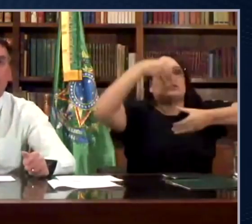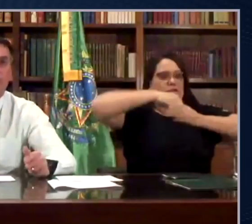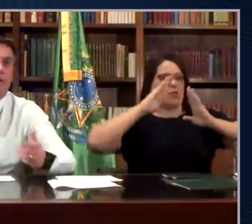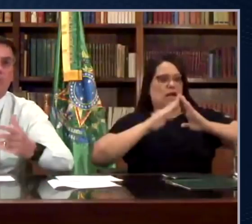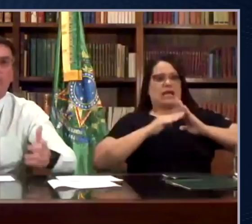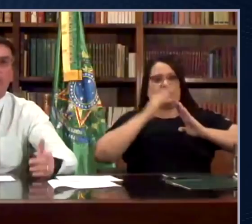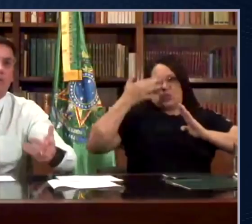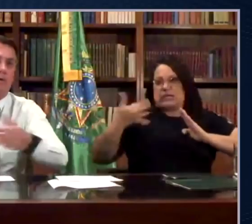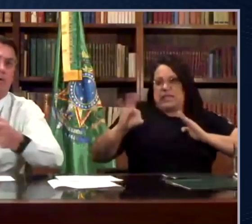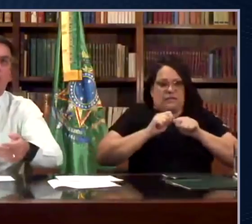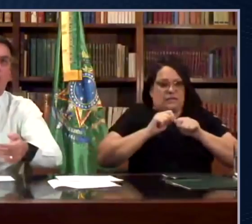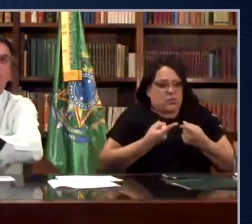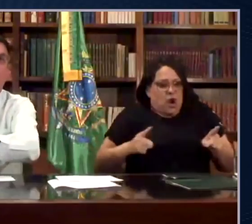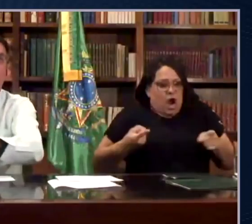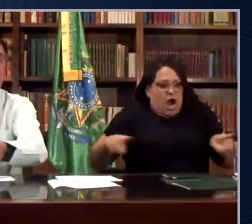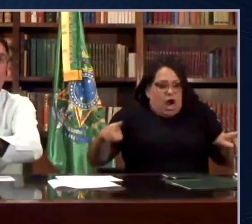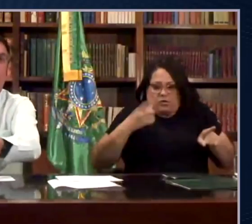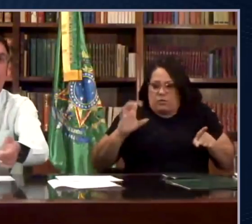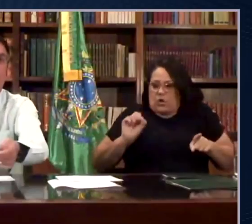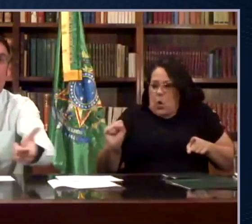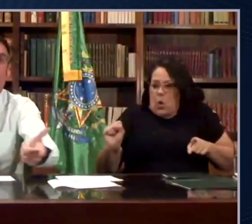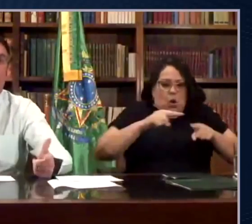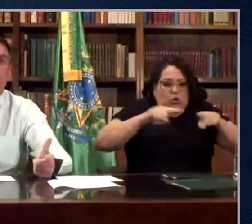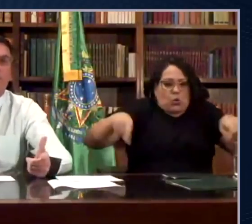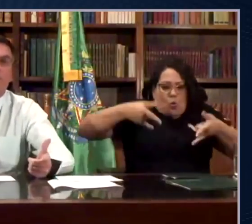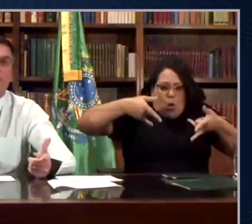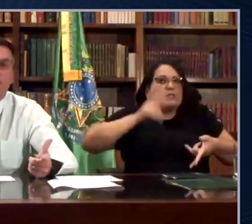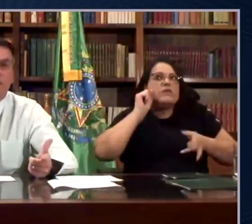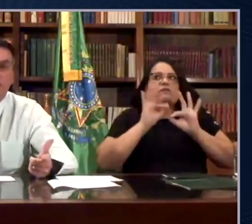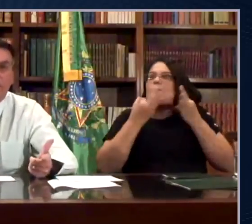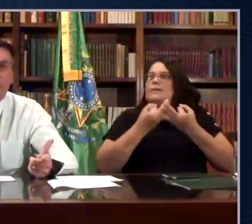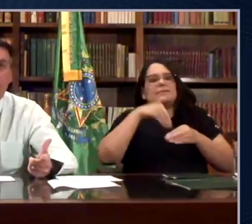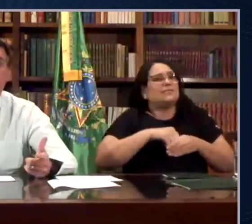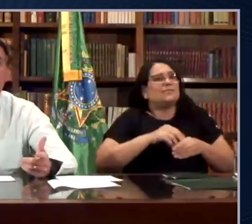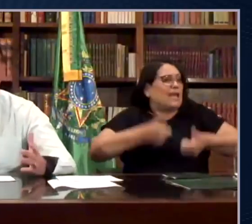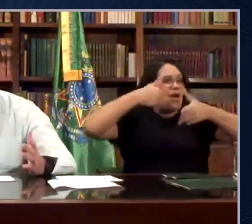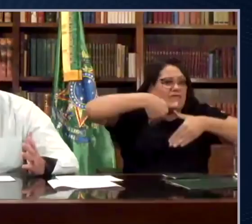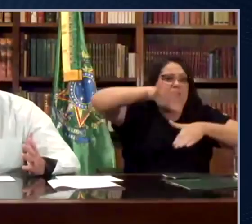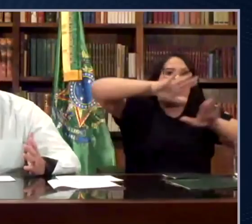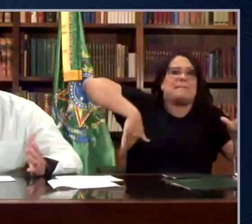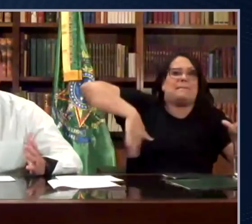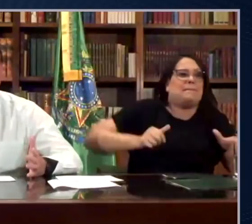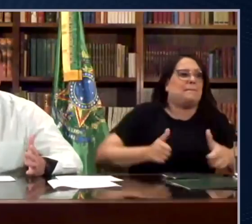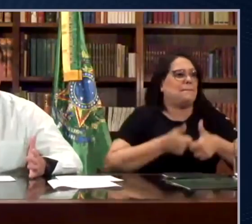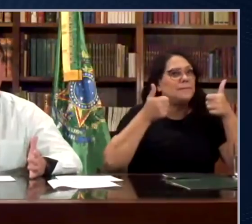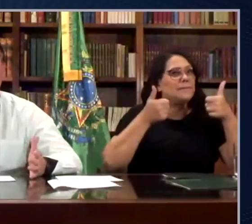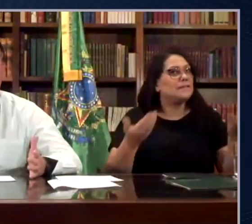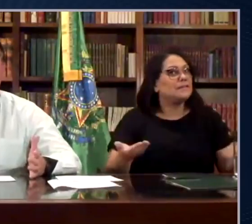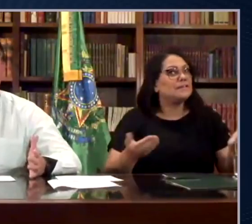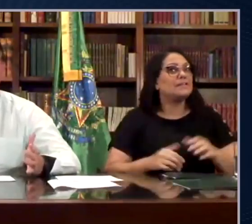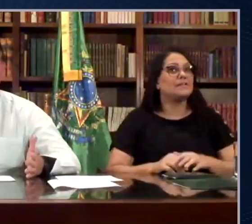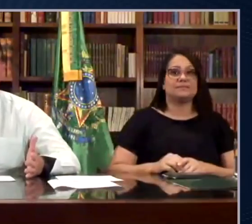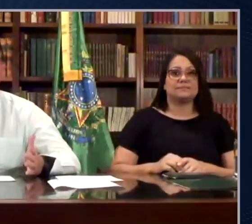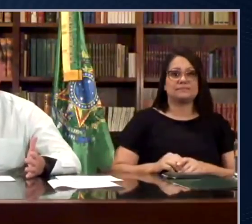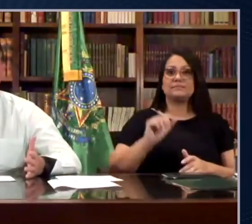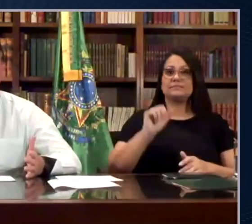10 caras lá, fazendo um churrasco, então com 8 num quarto, vendo televisão ali com a família, muito melhor. Essa Augusto